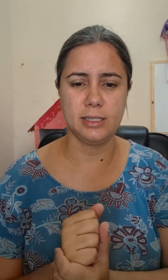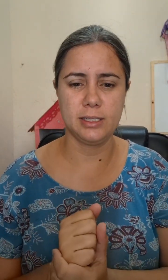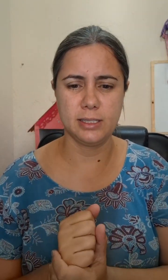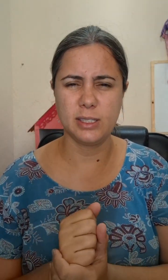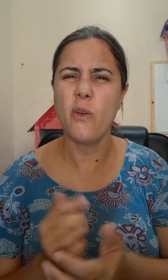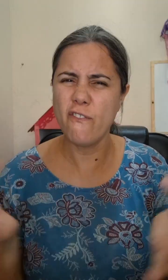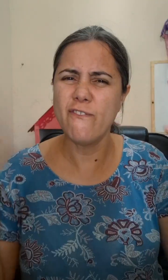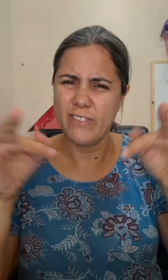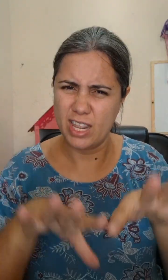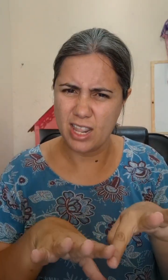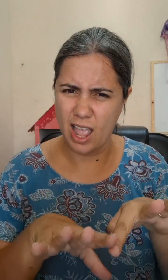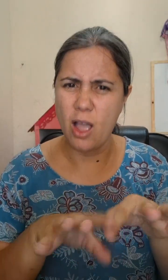ao final de cada um,